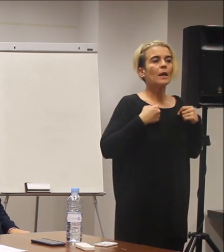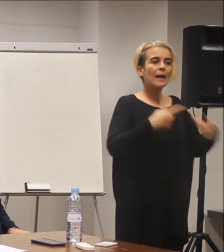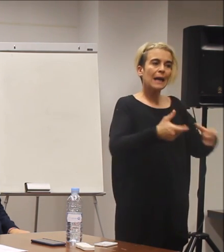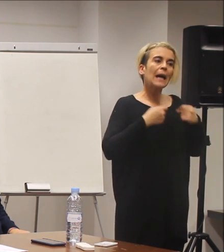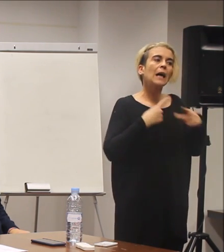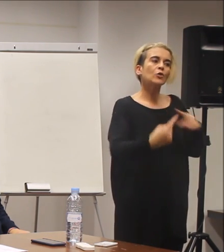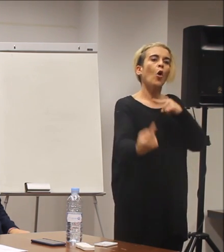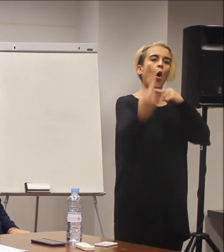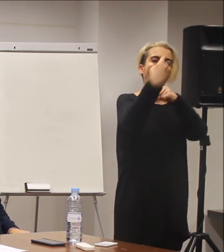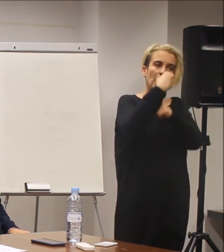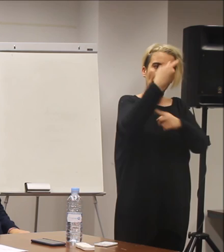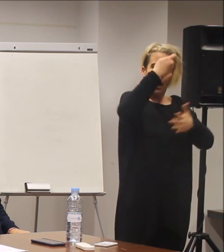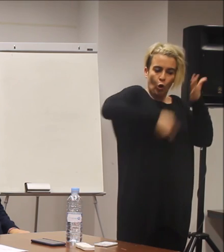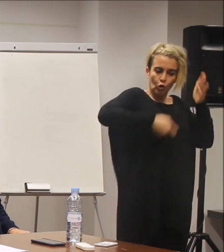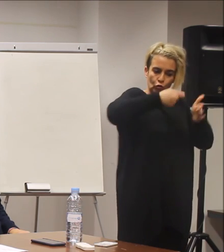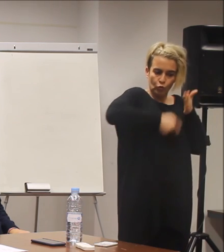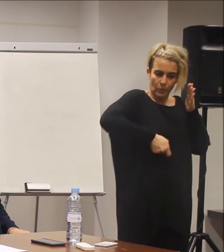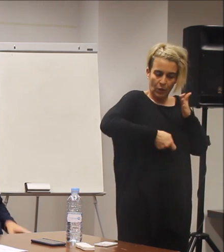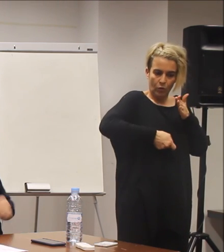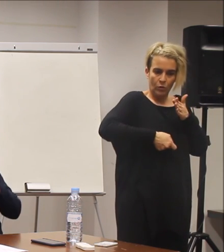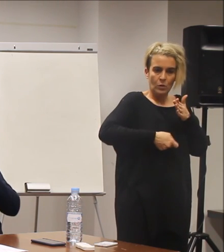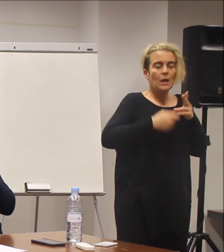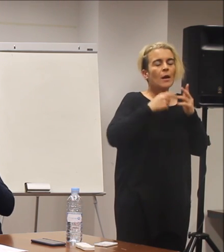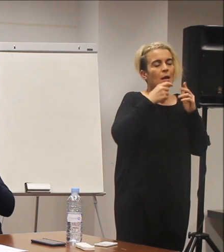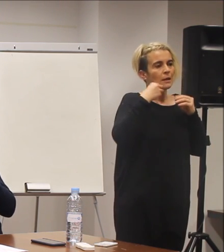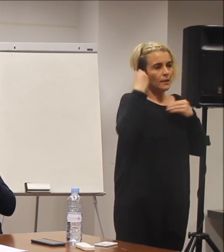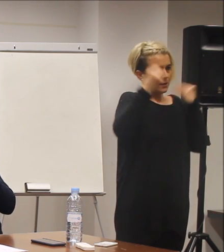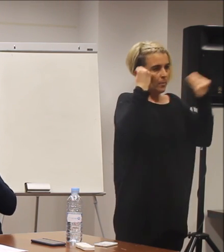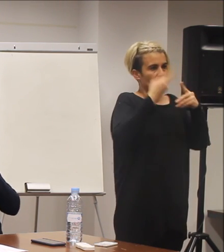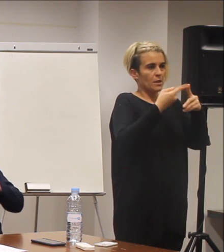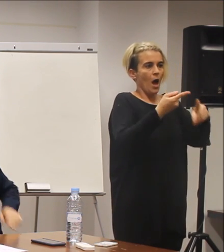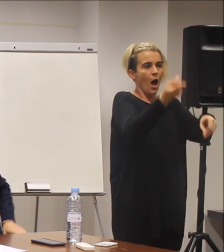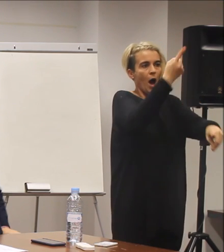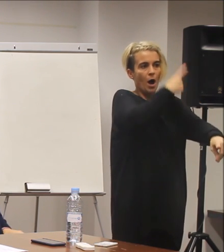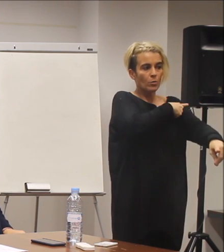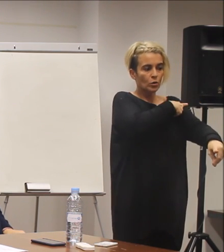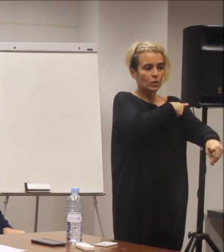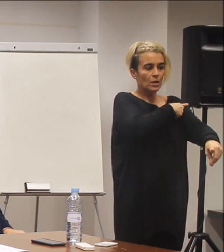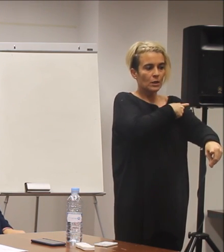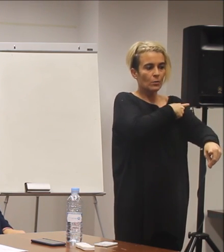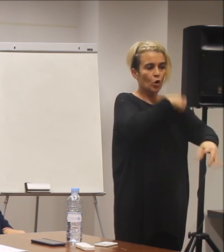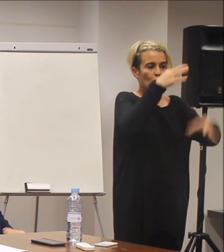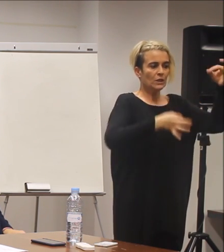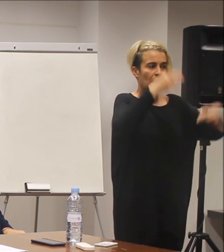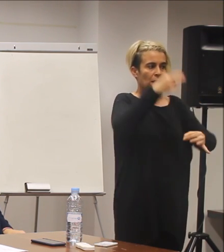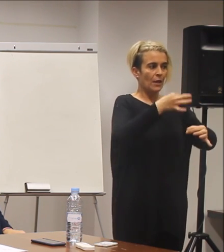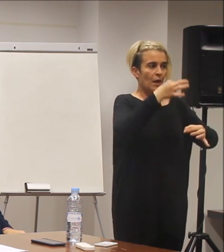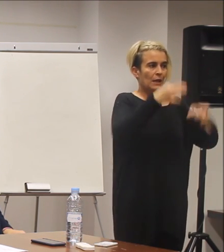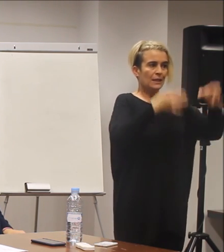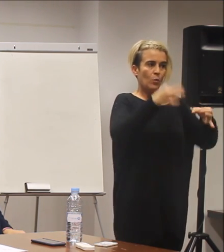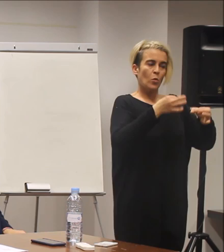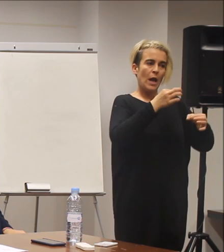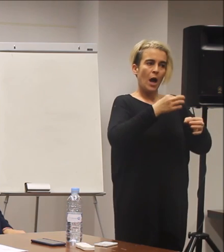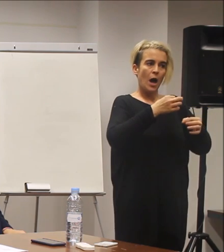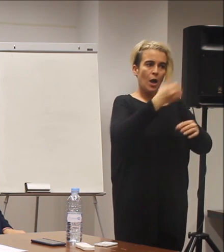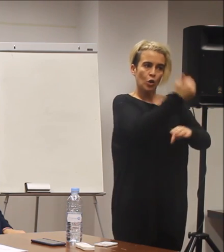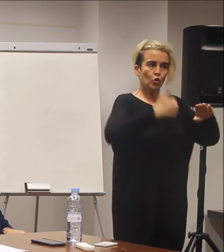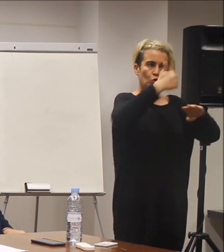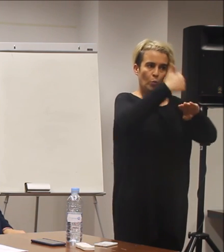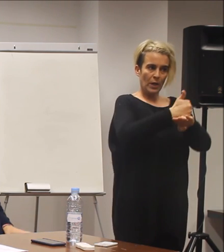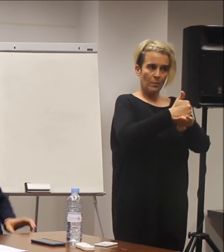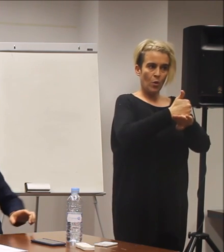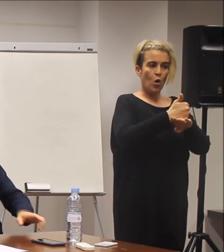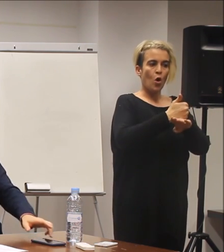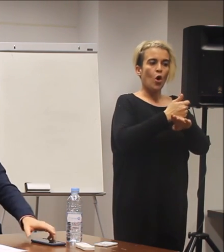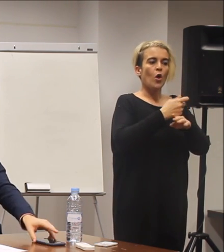al consumidor y que se considera que es abusivo por la sentencia del Tribunal Supremo es el gasto de las costas procesales, porque en todas